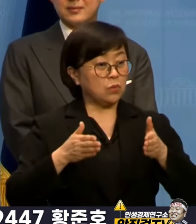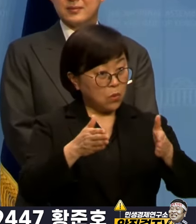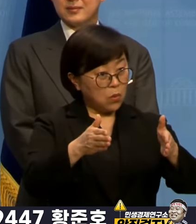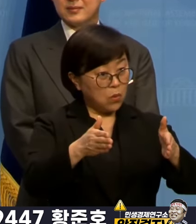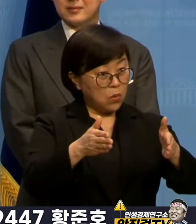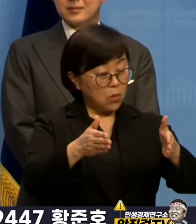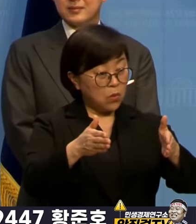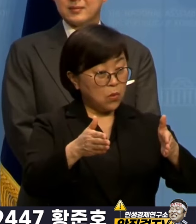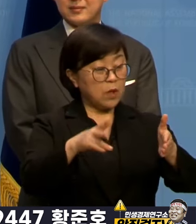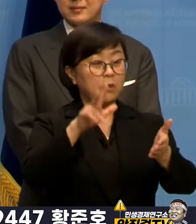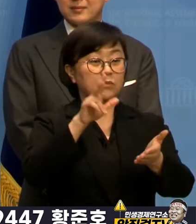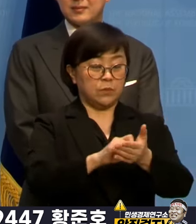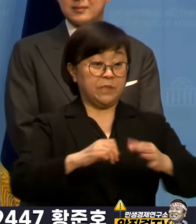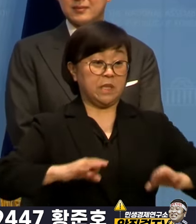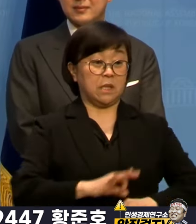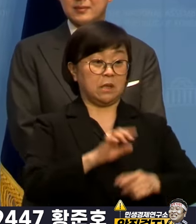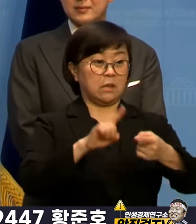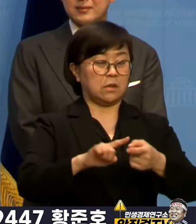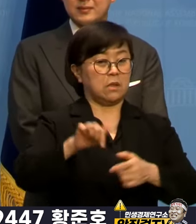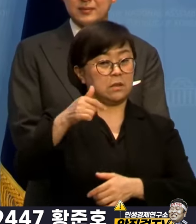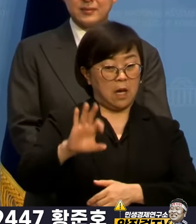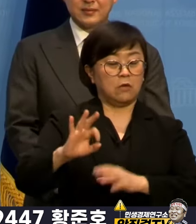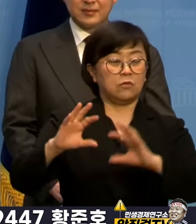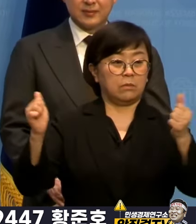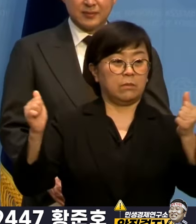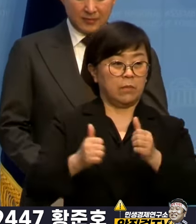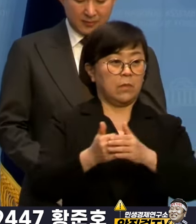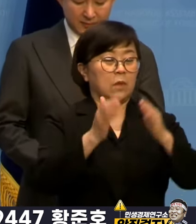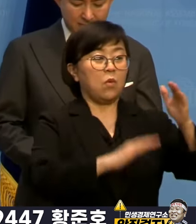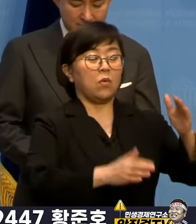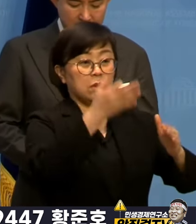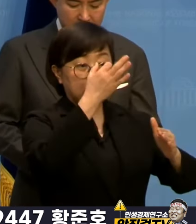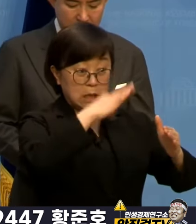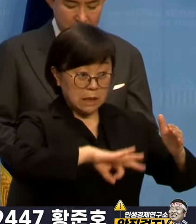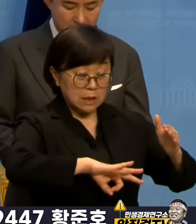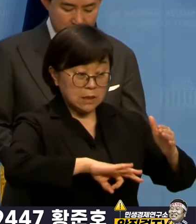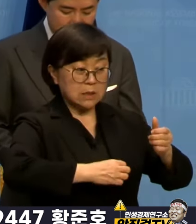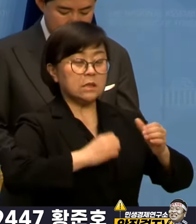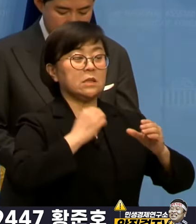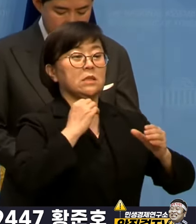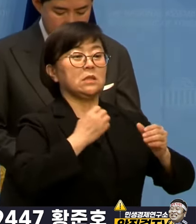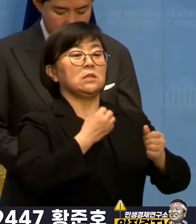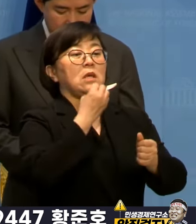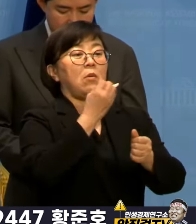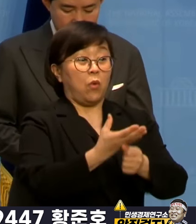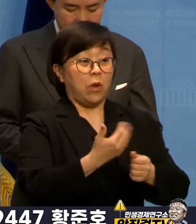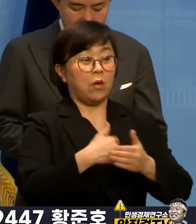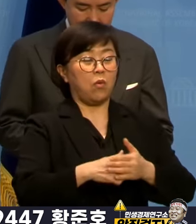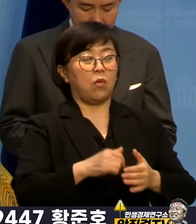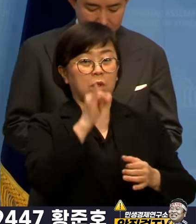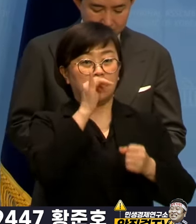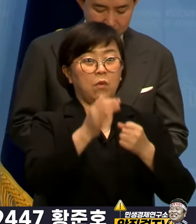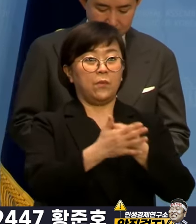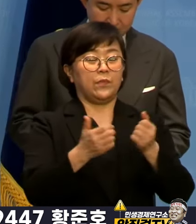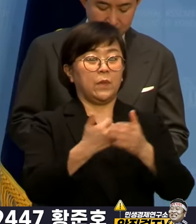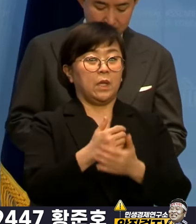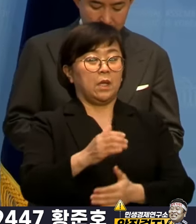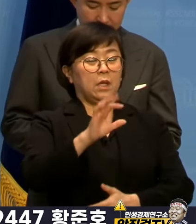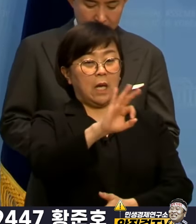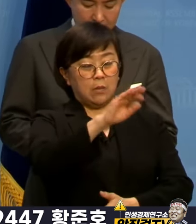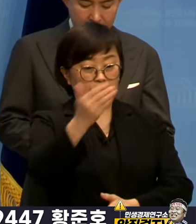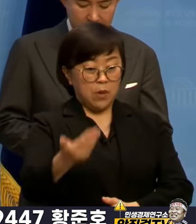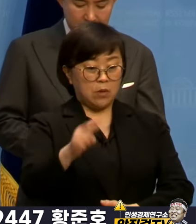대해서 처음부터 강립구 의원님과 저희들이 공익 제목을 했고 폭로를 규탄했고 그리고 양평